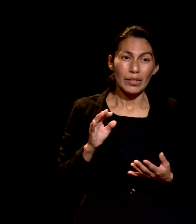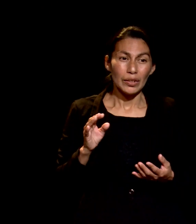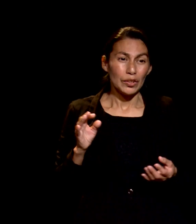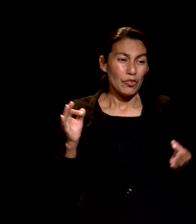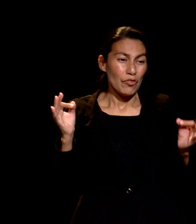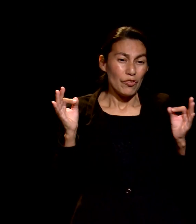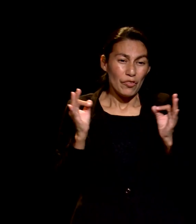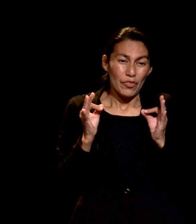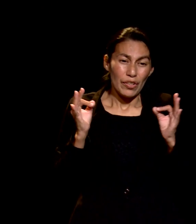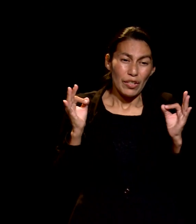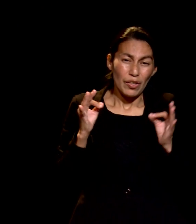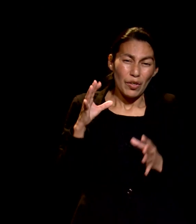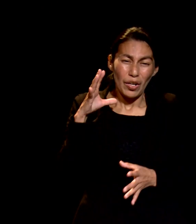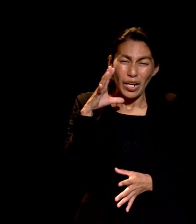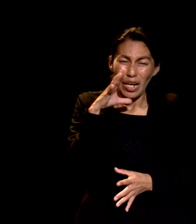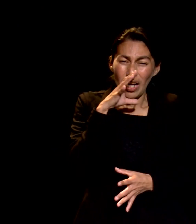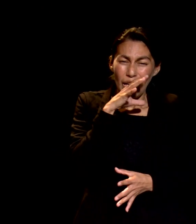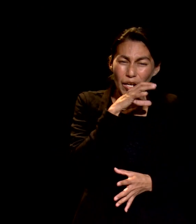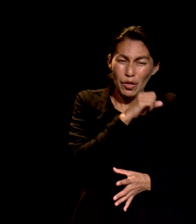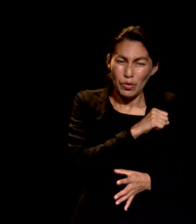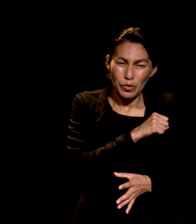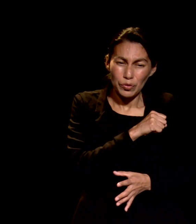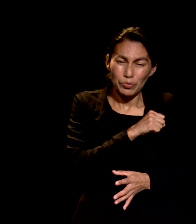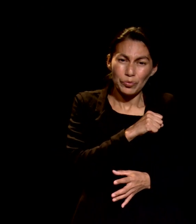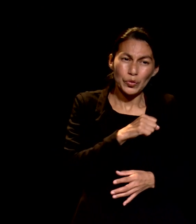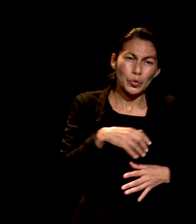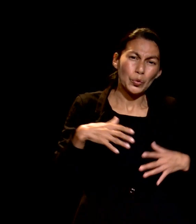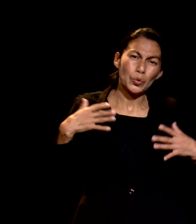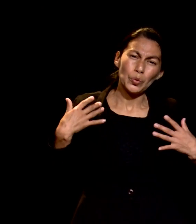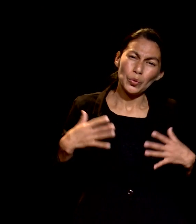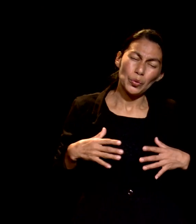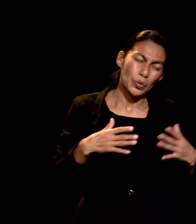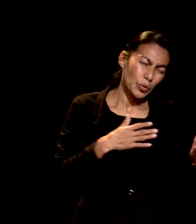Como el frío en invierno